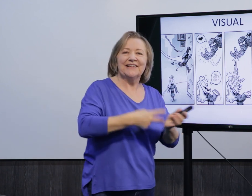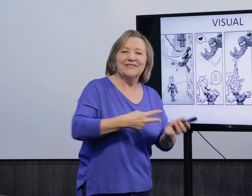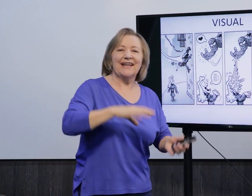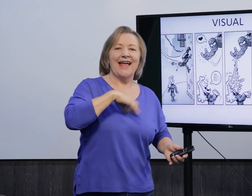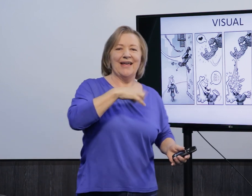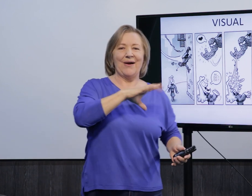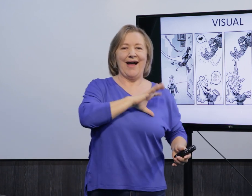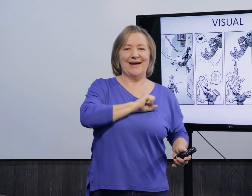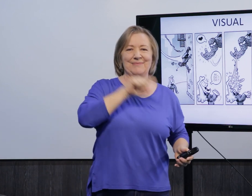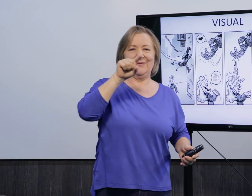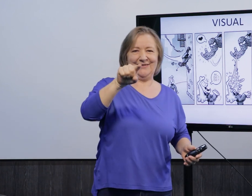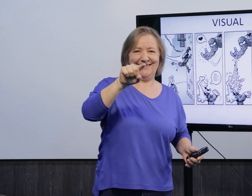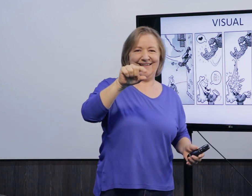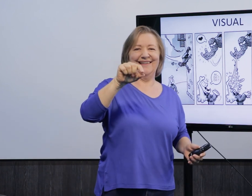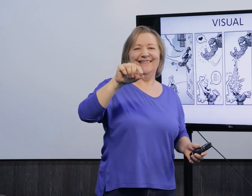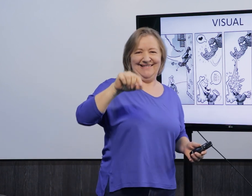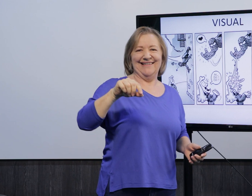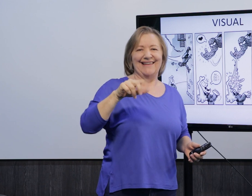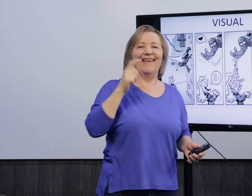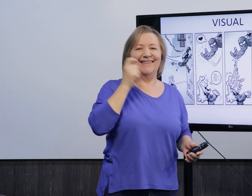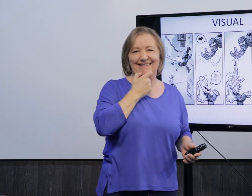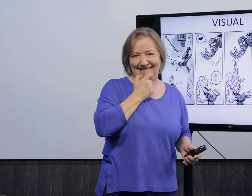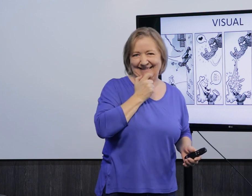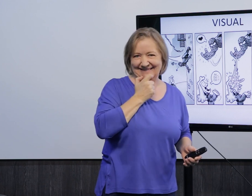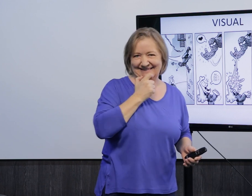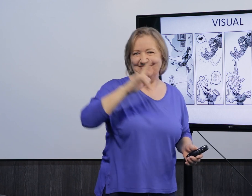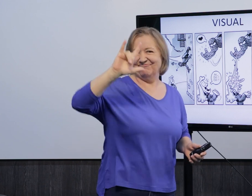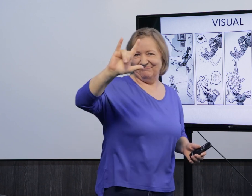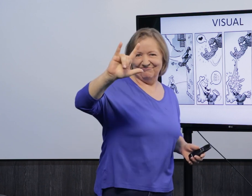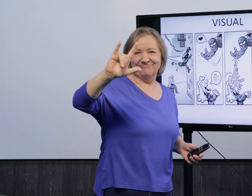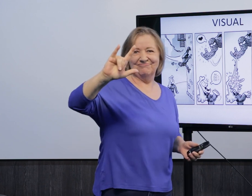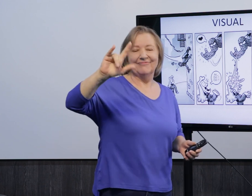significa né Eu amo você I love you em inglês I love you